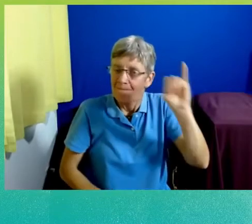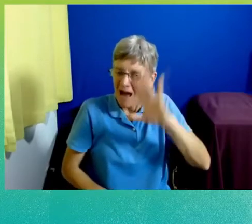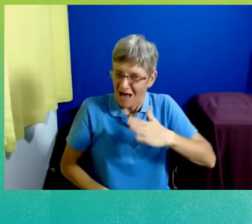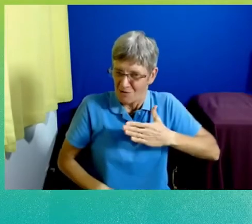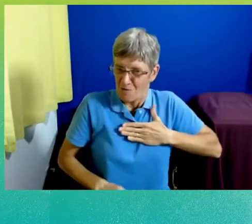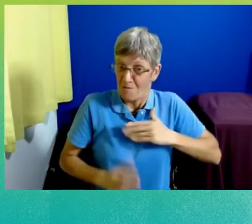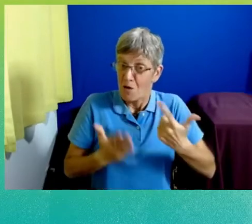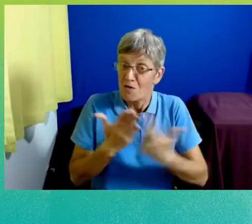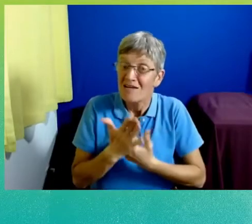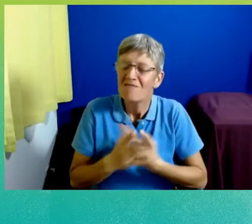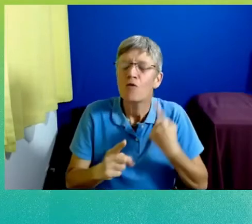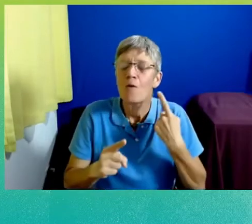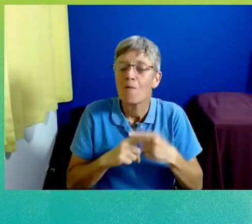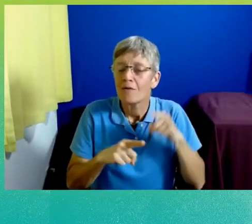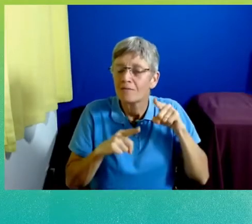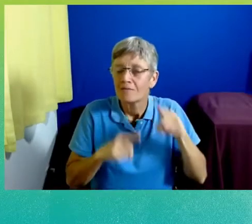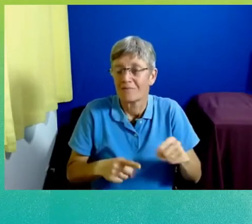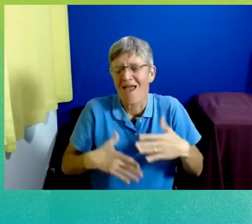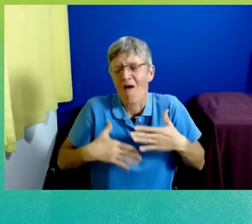lado, então,